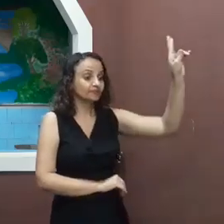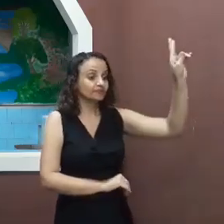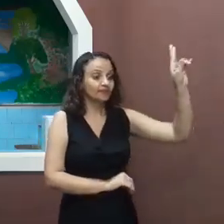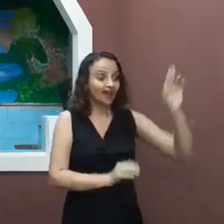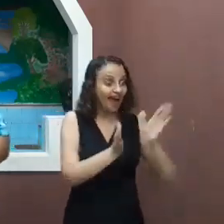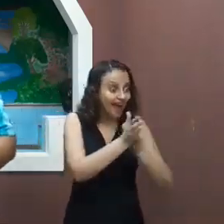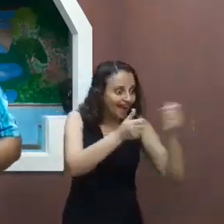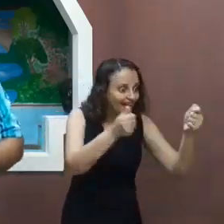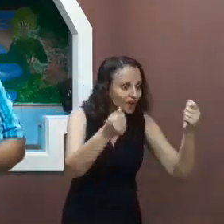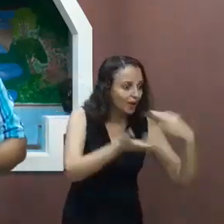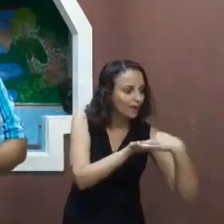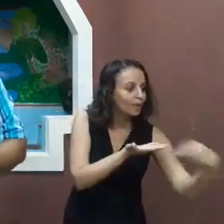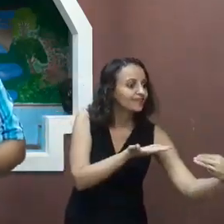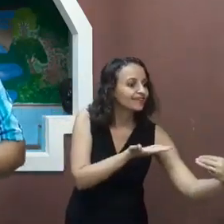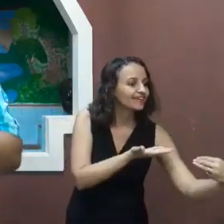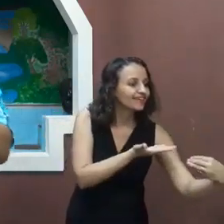Aleluia.